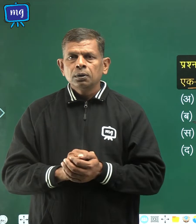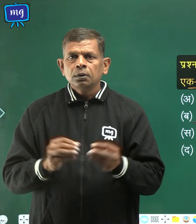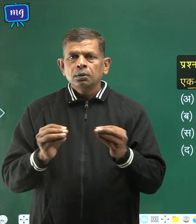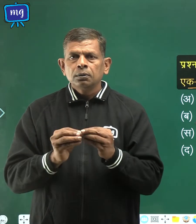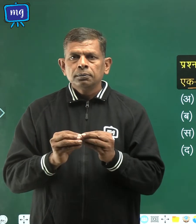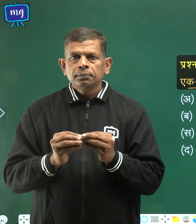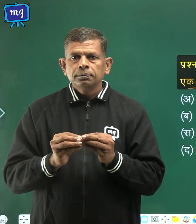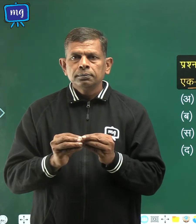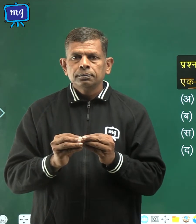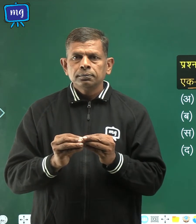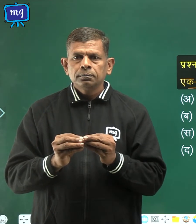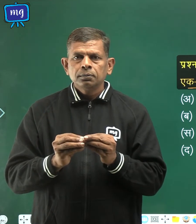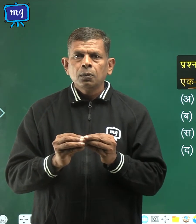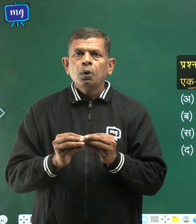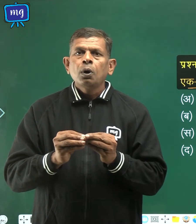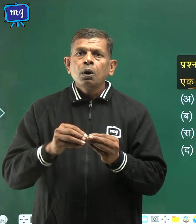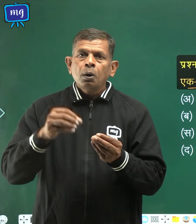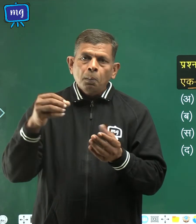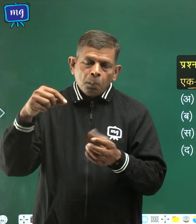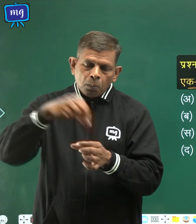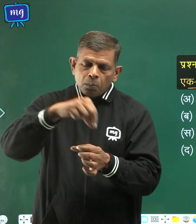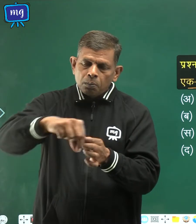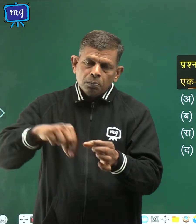ब, बुआई।